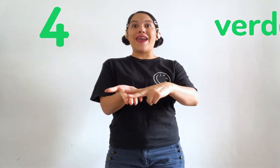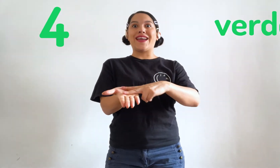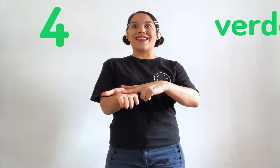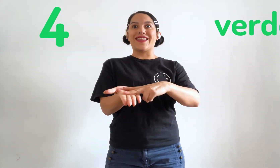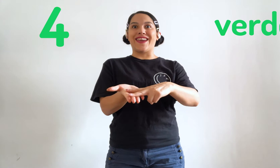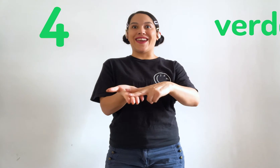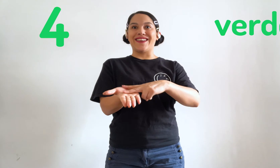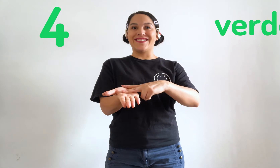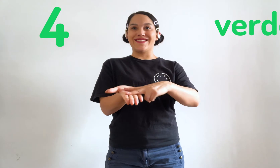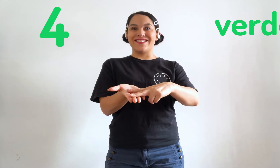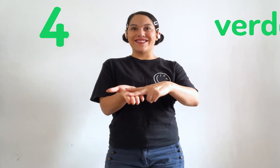Verde.